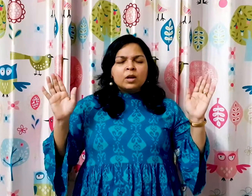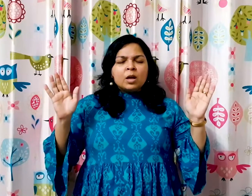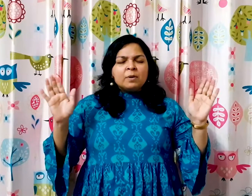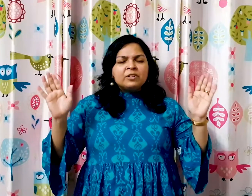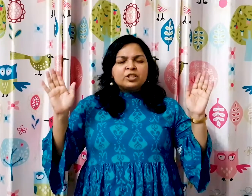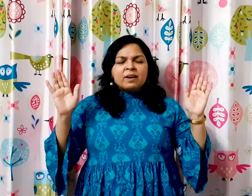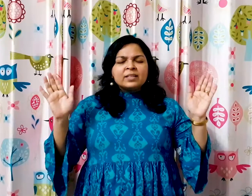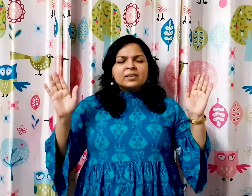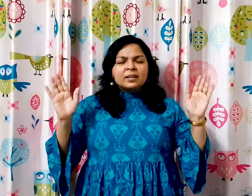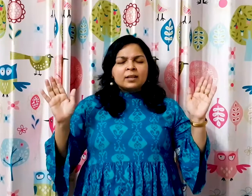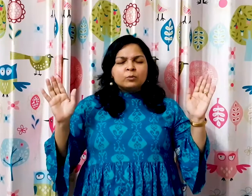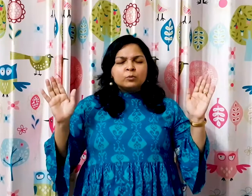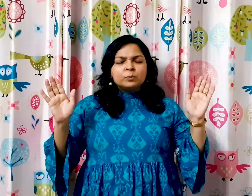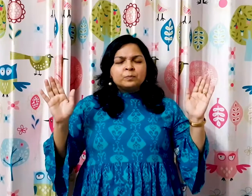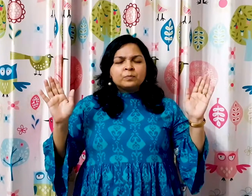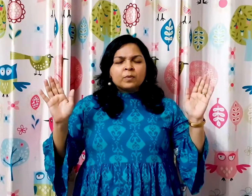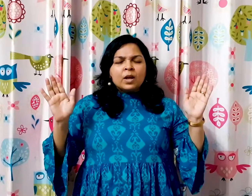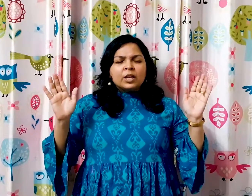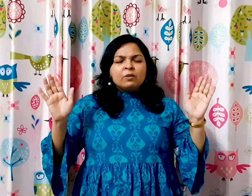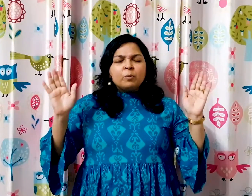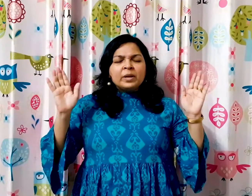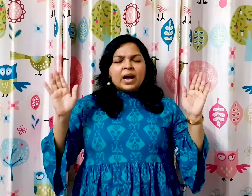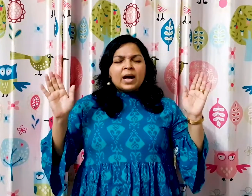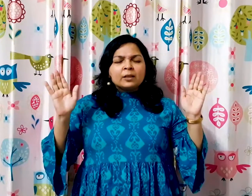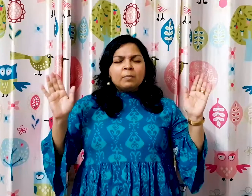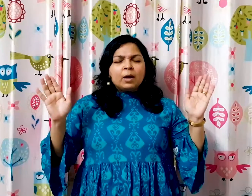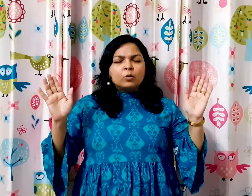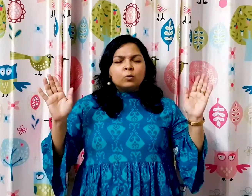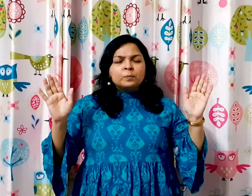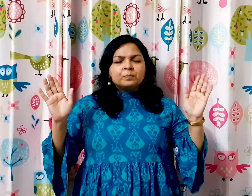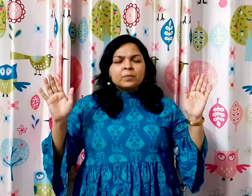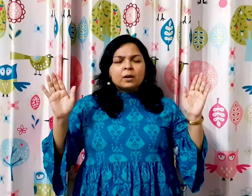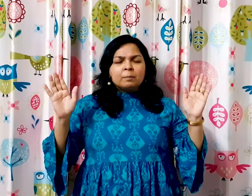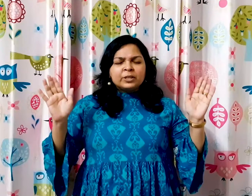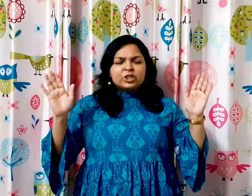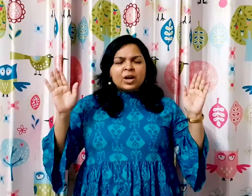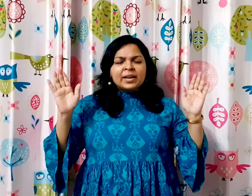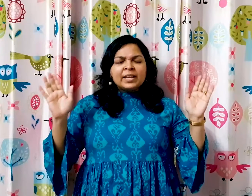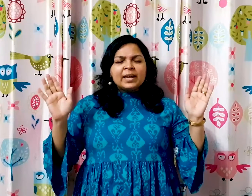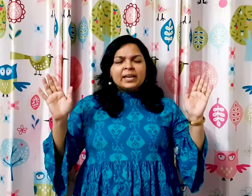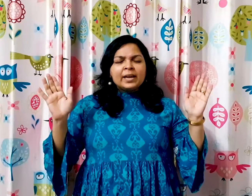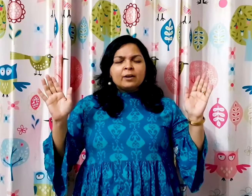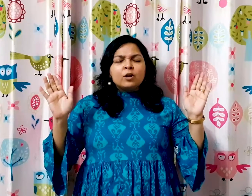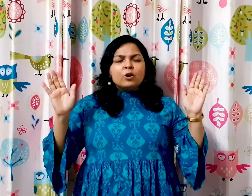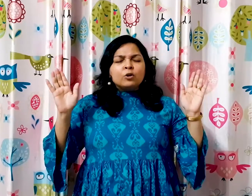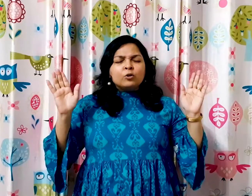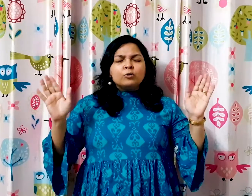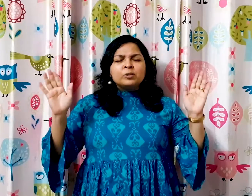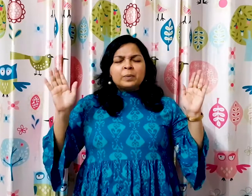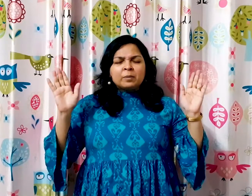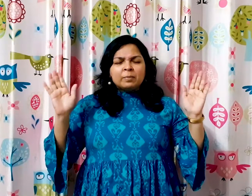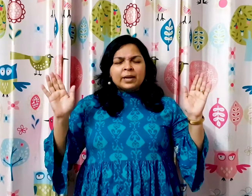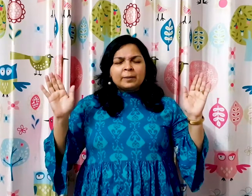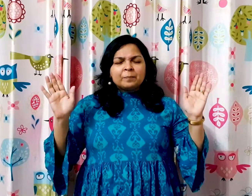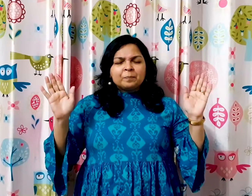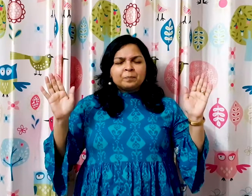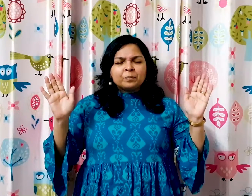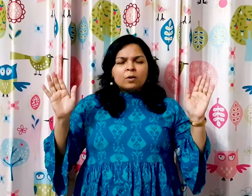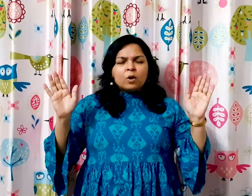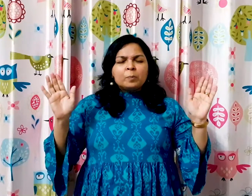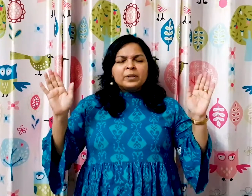हूँ। मैं विश्वास करता हूँ कि वो मेरी आत्मा को बचाने के लिए क्रूस पर